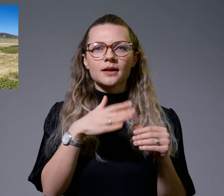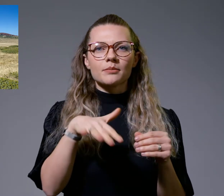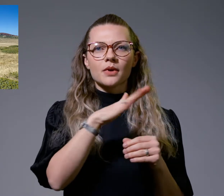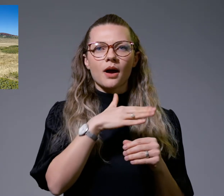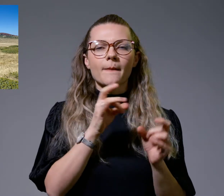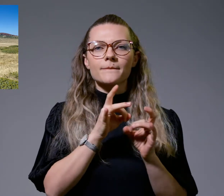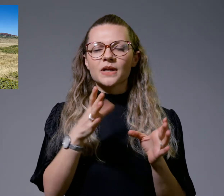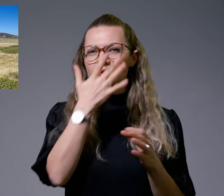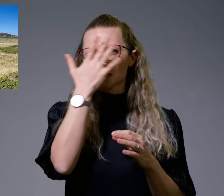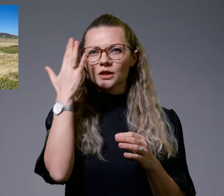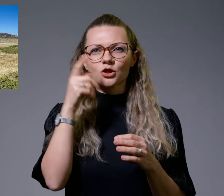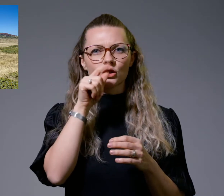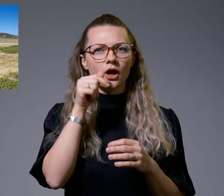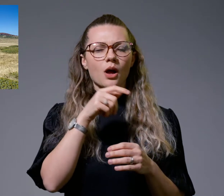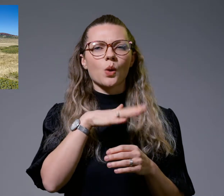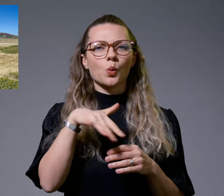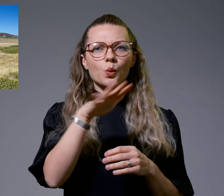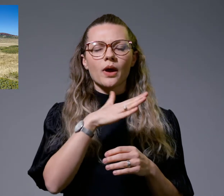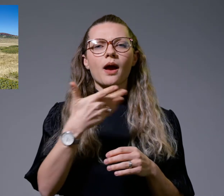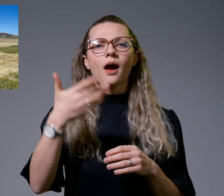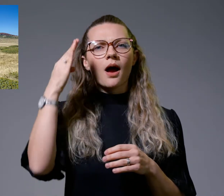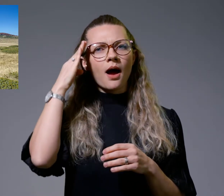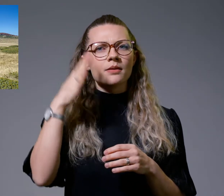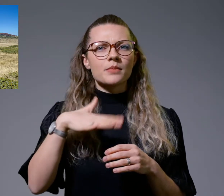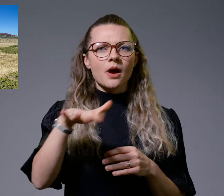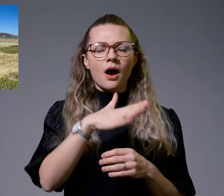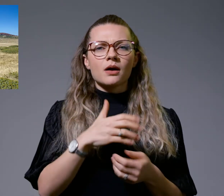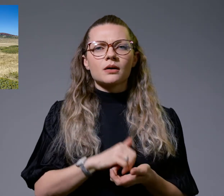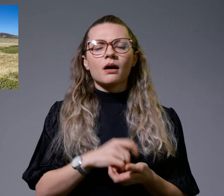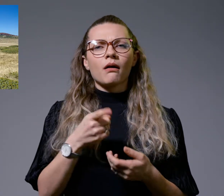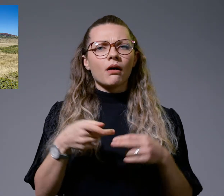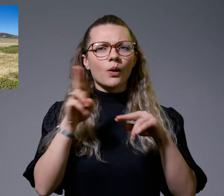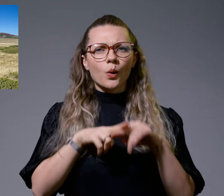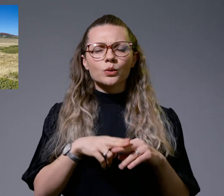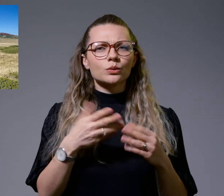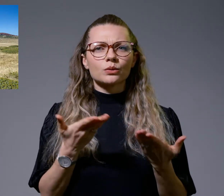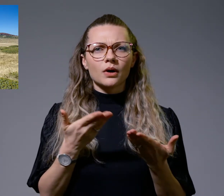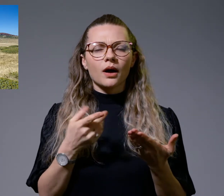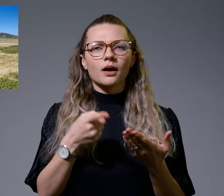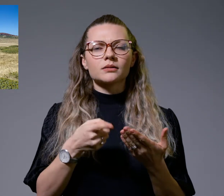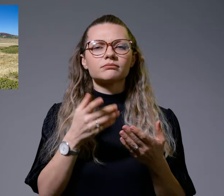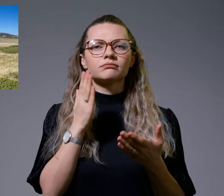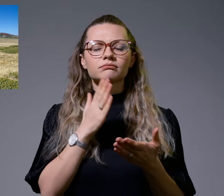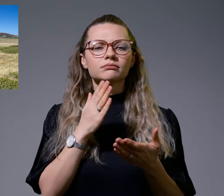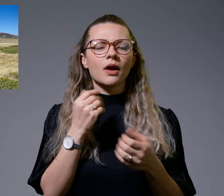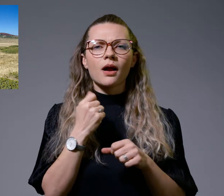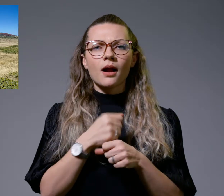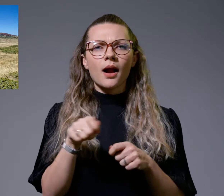за населението и армијата. Одлуката била да се изврши офанзива на